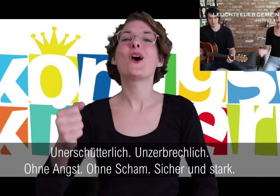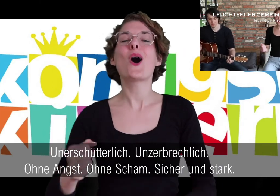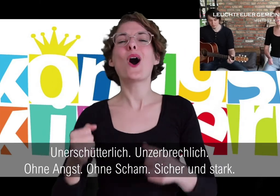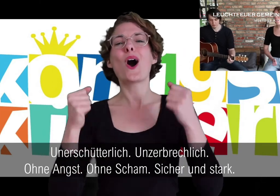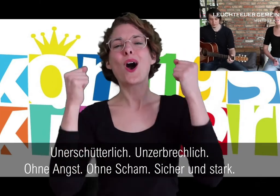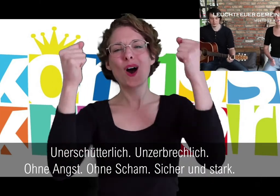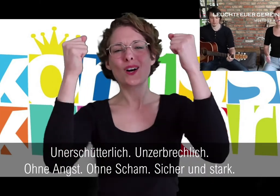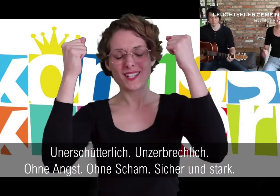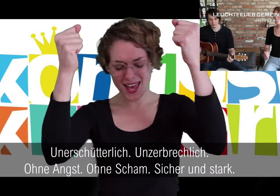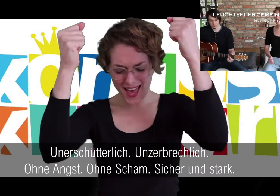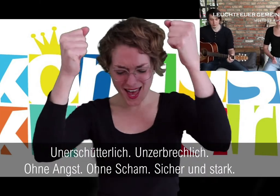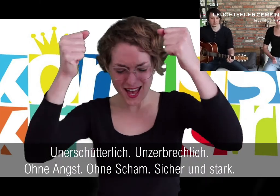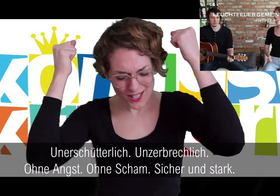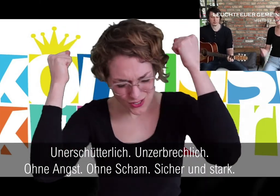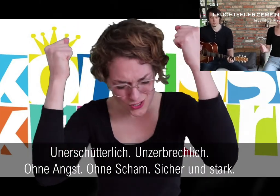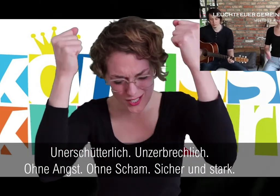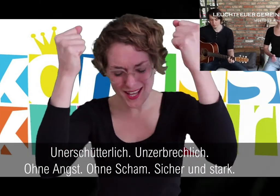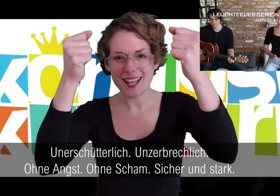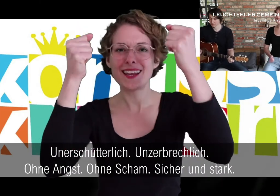stark.